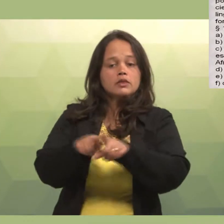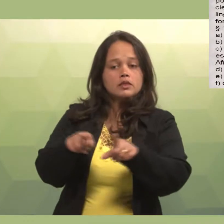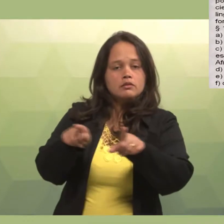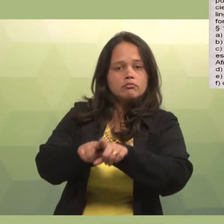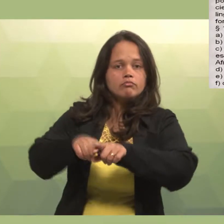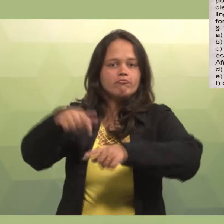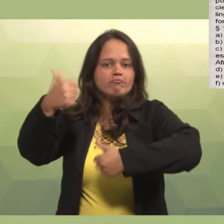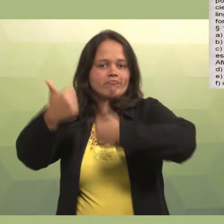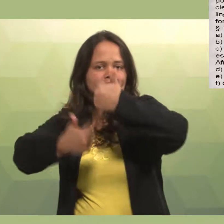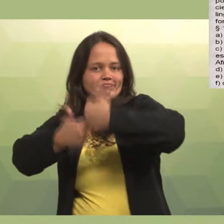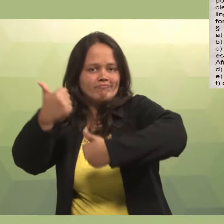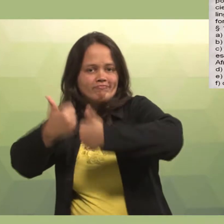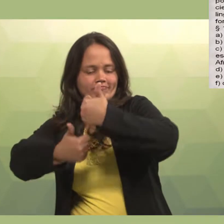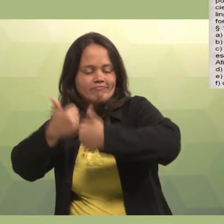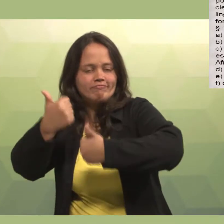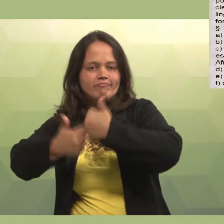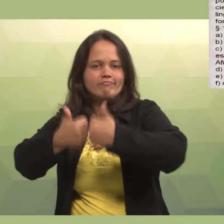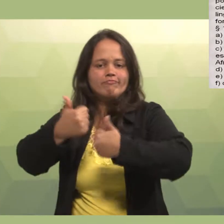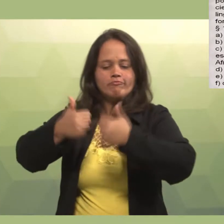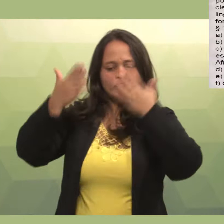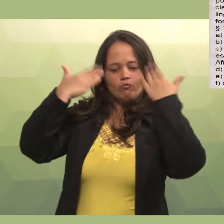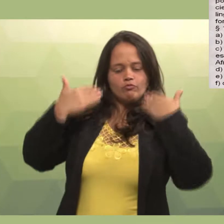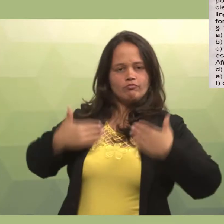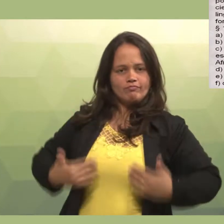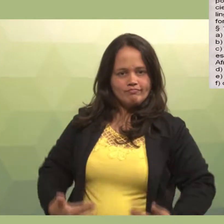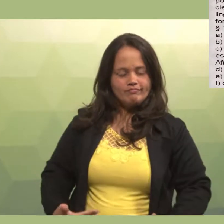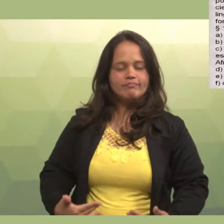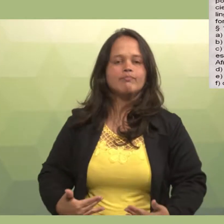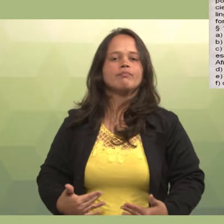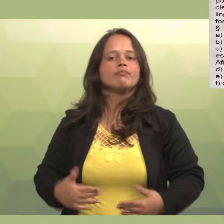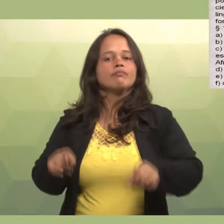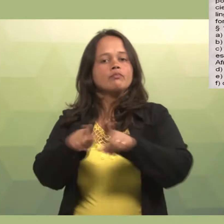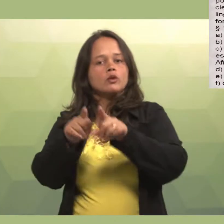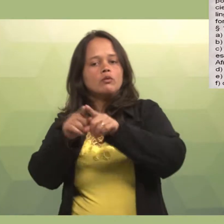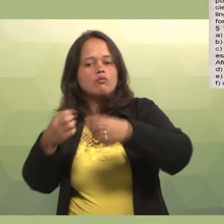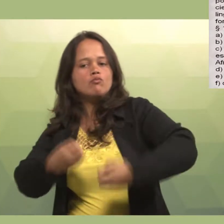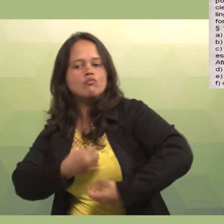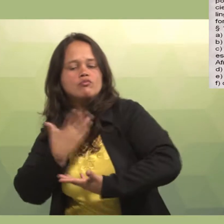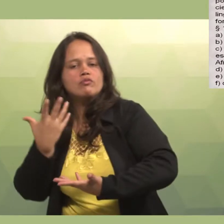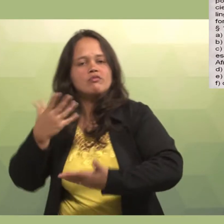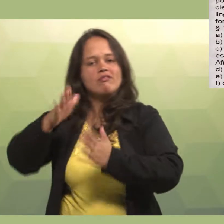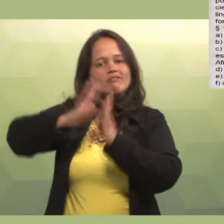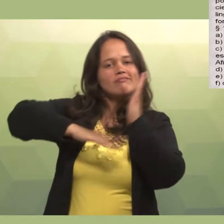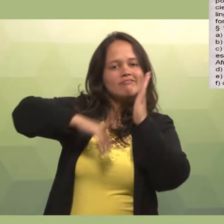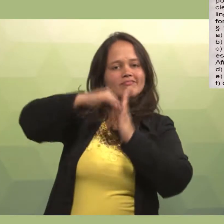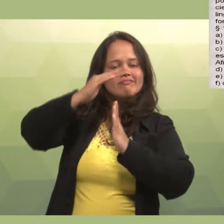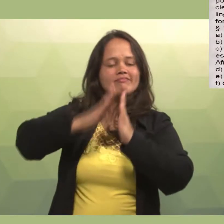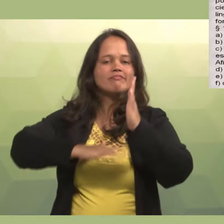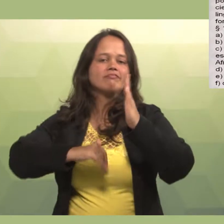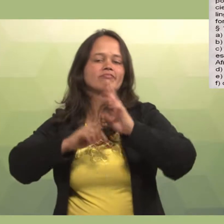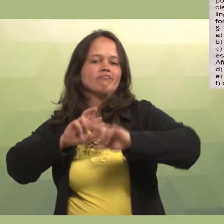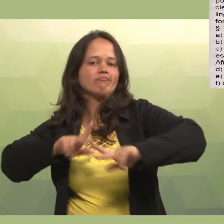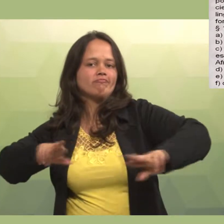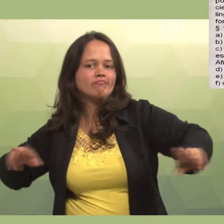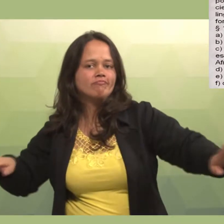produção artística, nas formas diversas de exercício da cidadania e nos movimentos